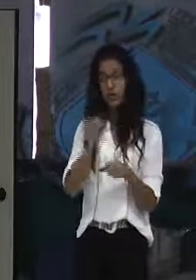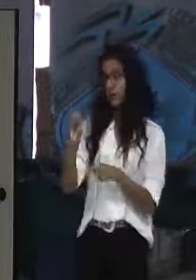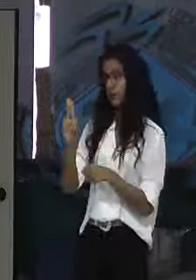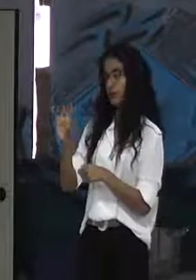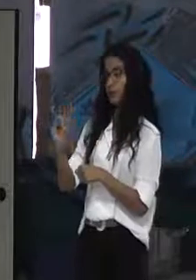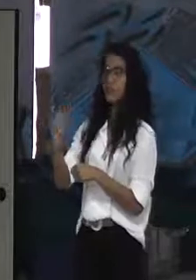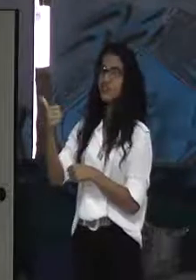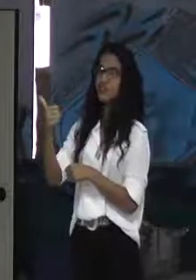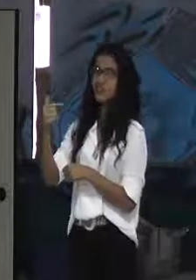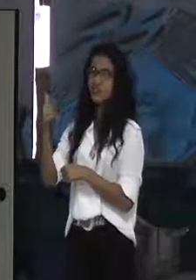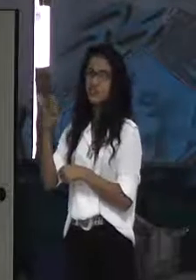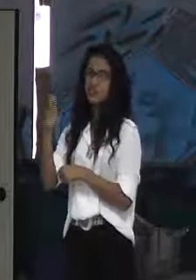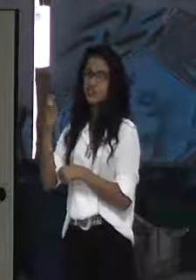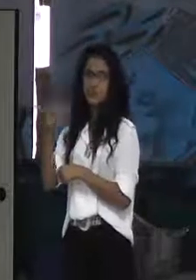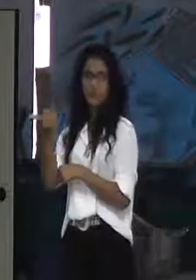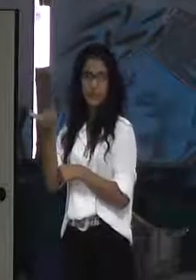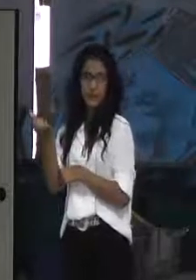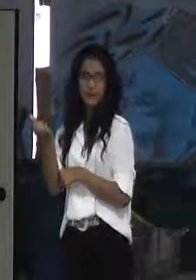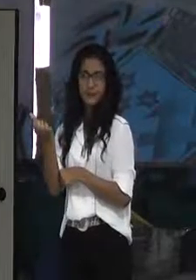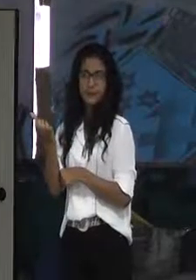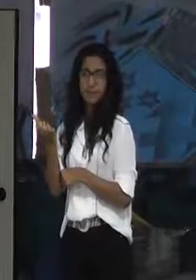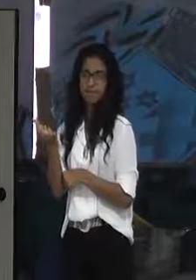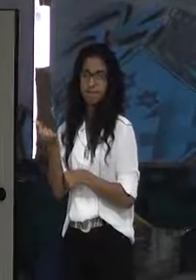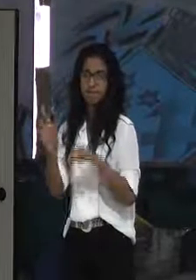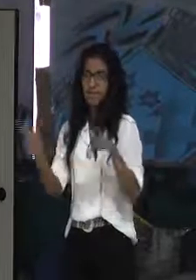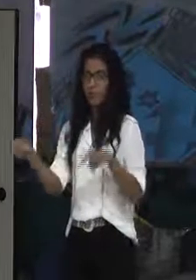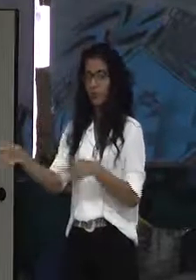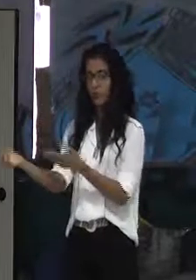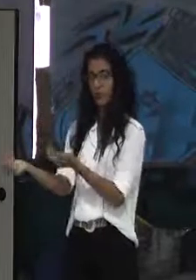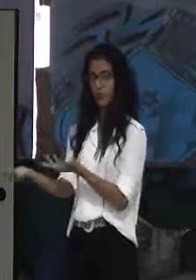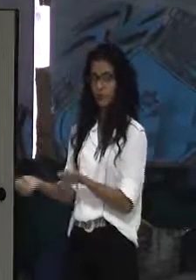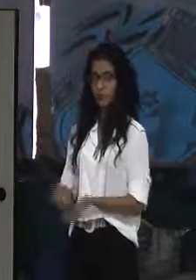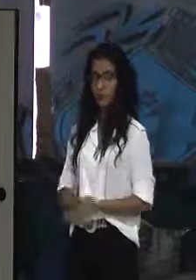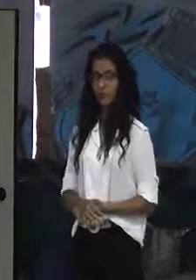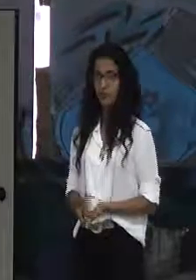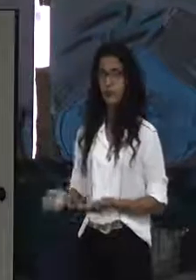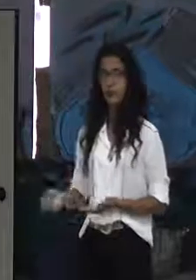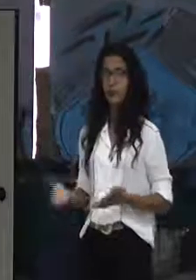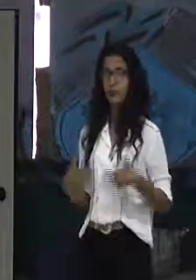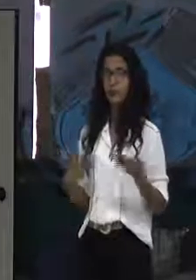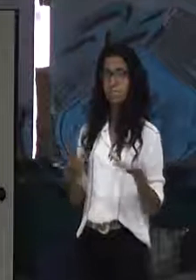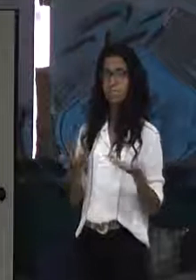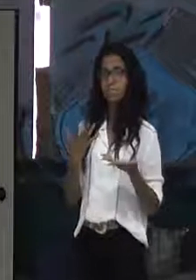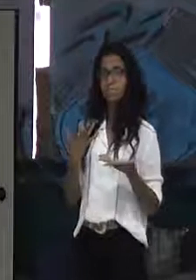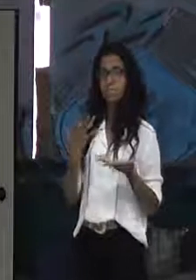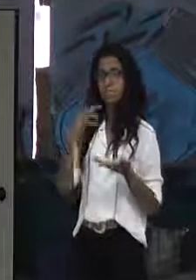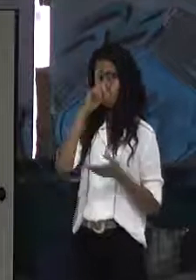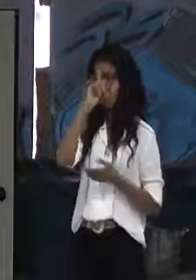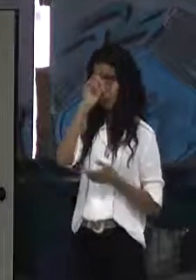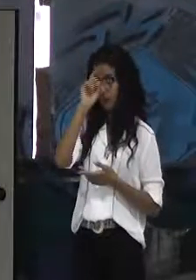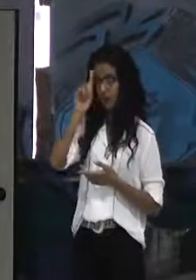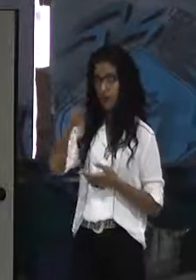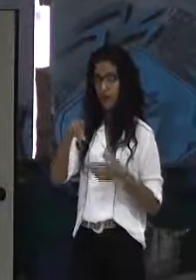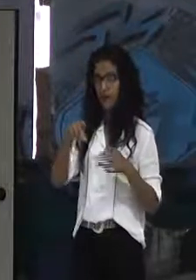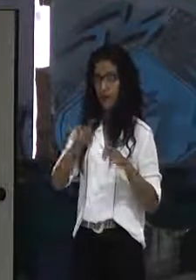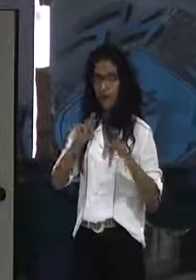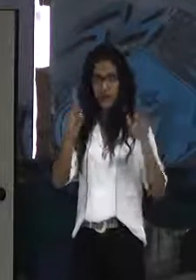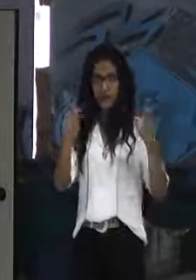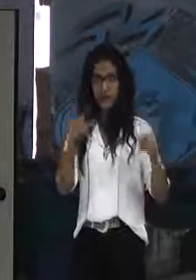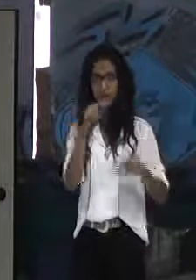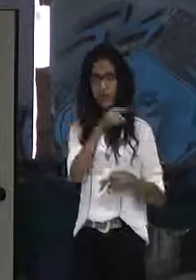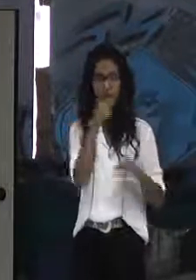ele foi criado com uma outra concepção da assistência à saúde. Né? Ele foi criado com a mentalidade